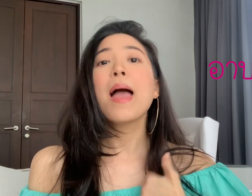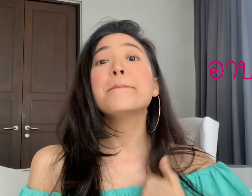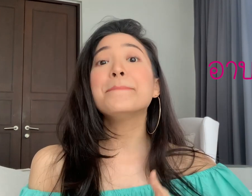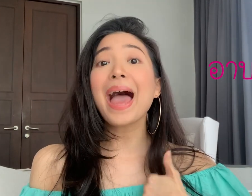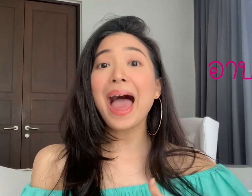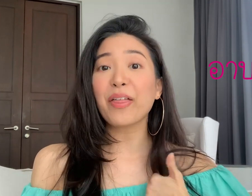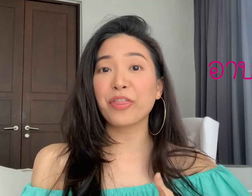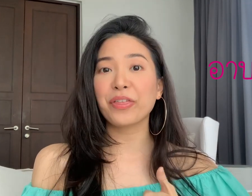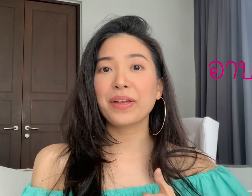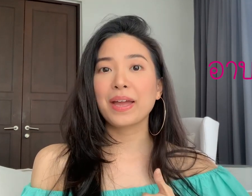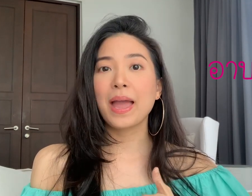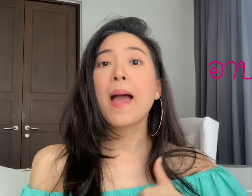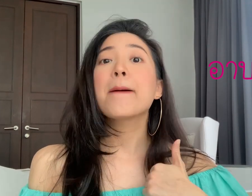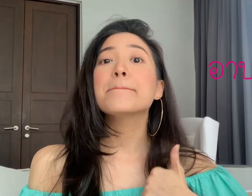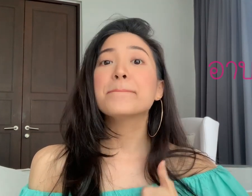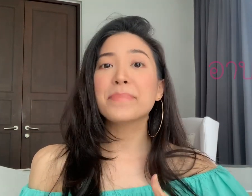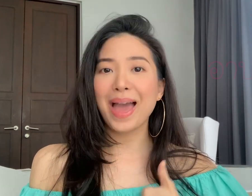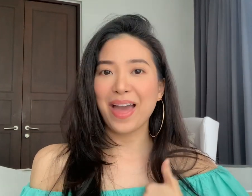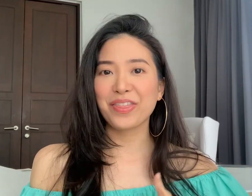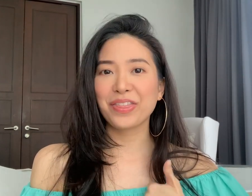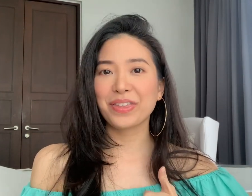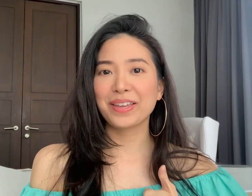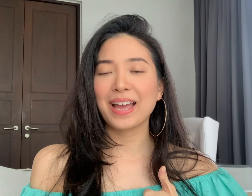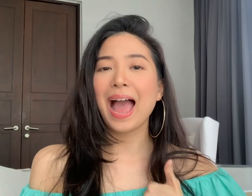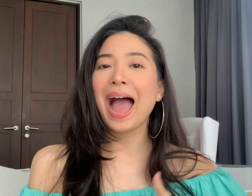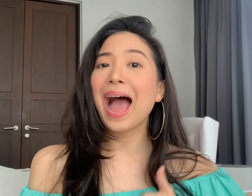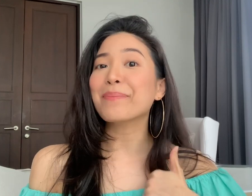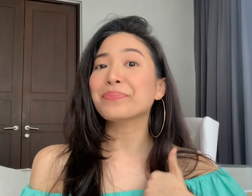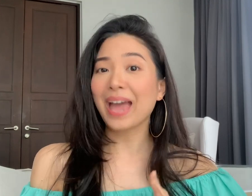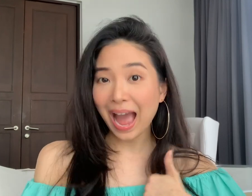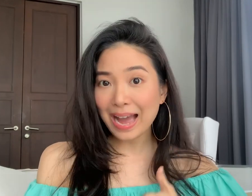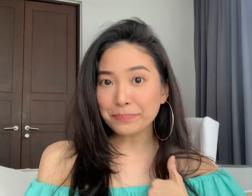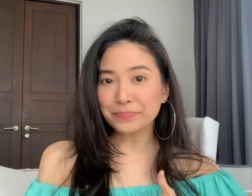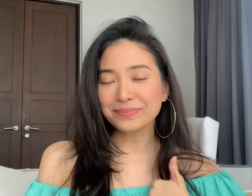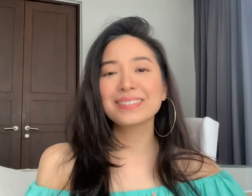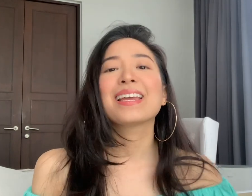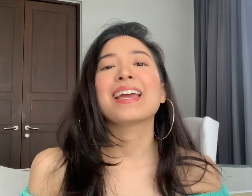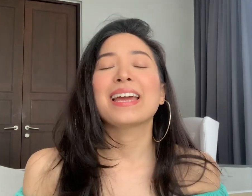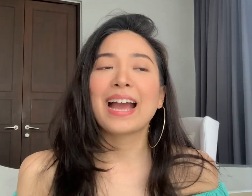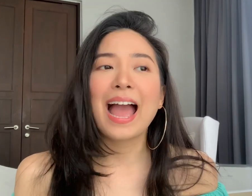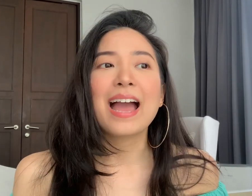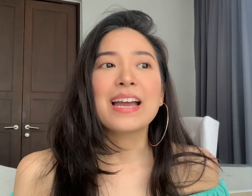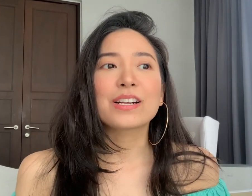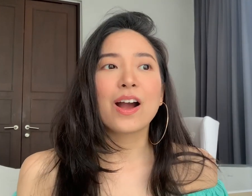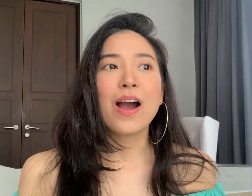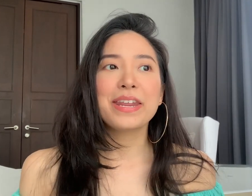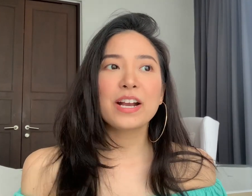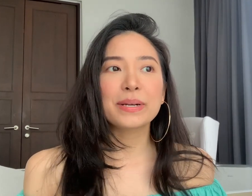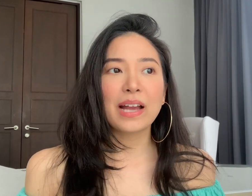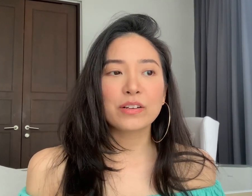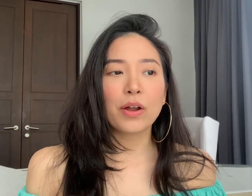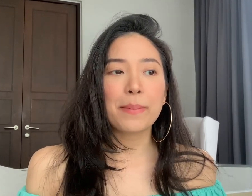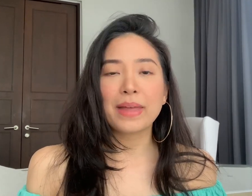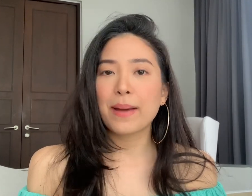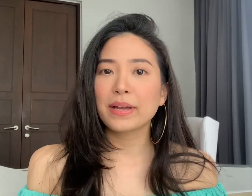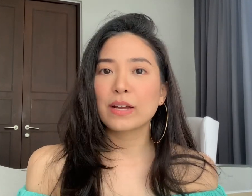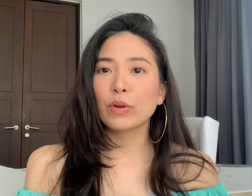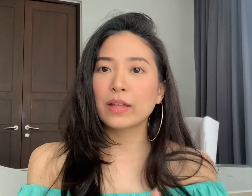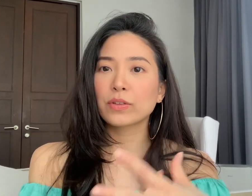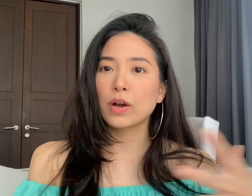BassassBATอากน้ำอัี้เหมือนกั กอากน้ำเวลาเขา